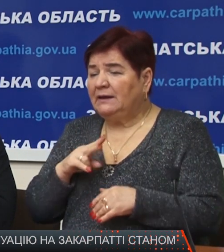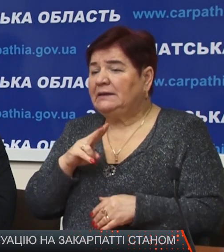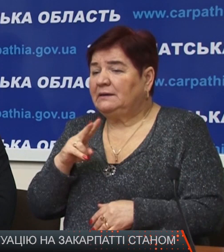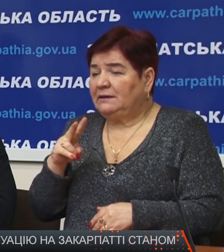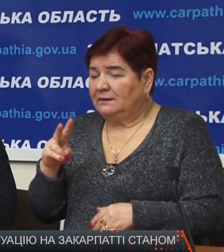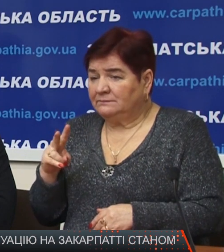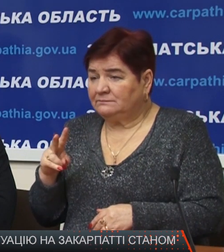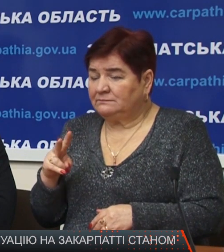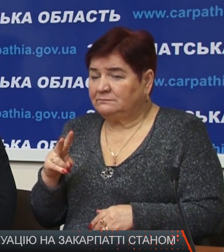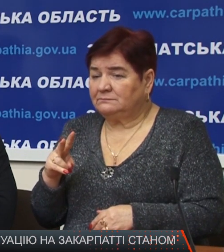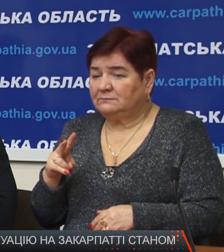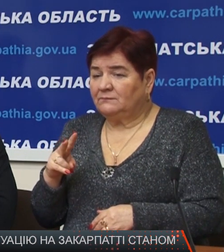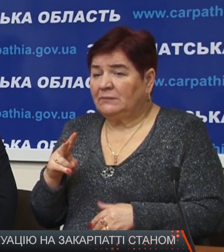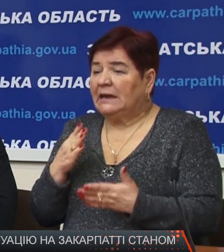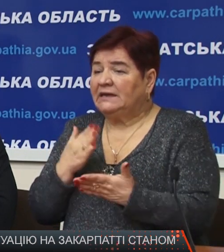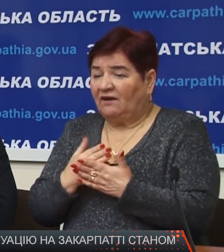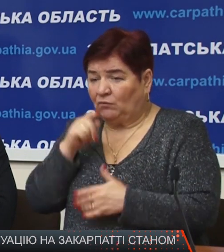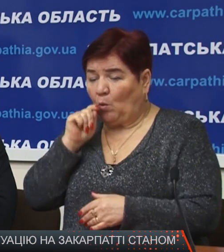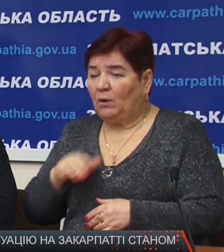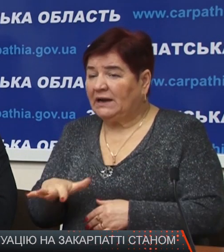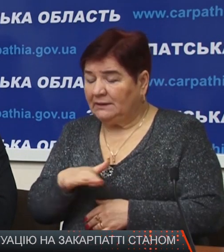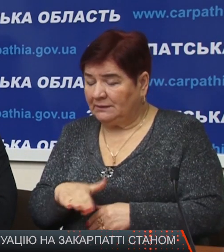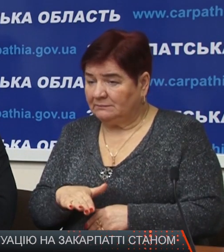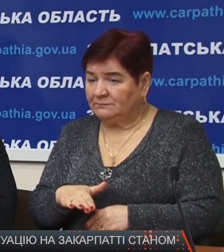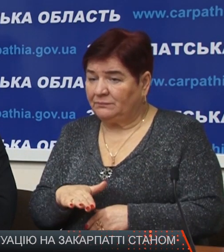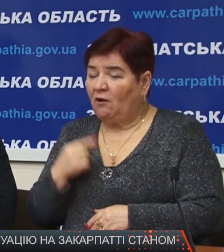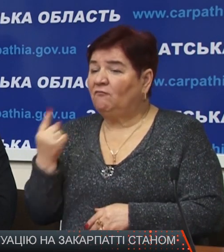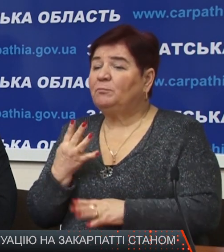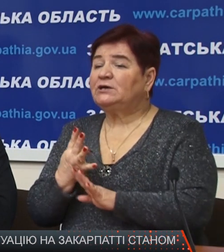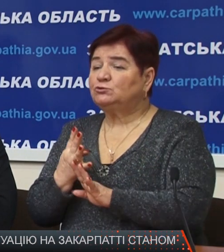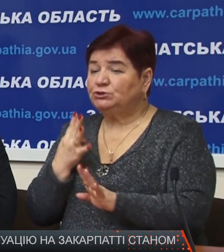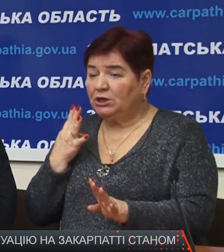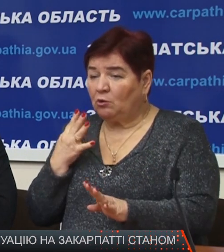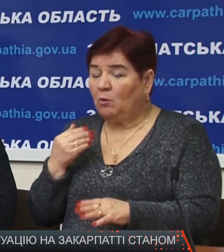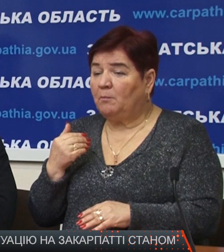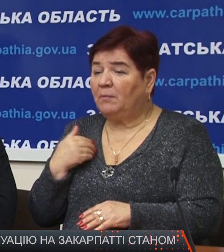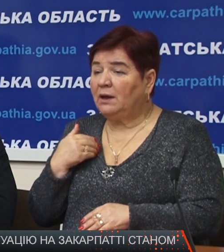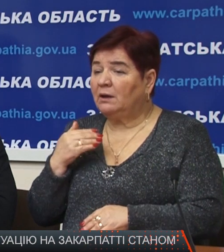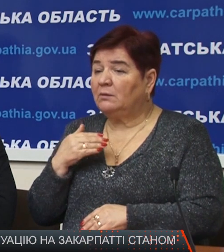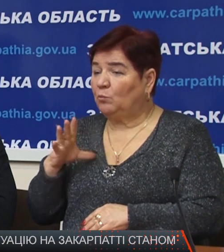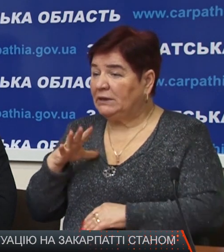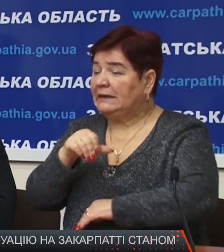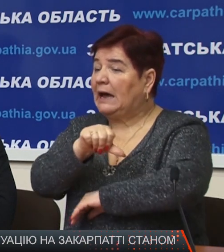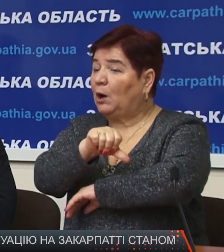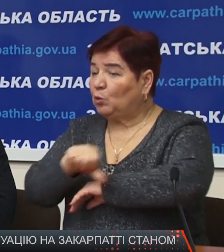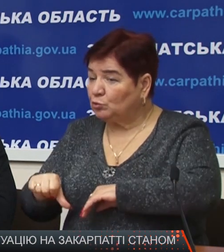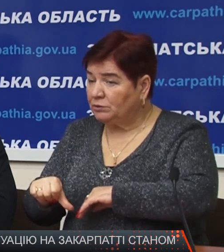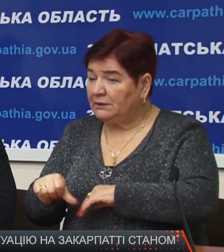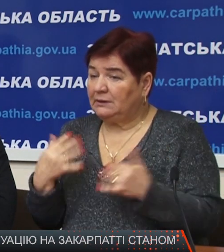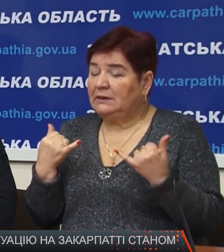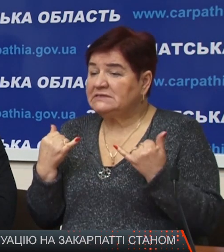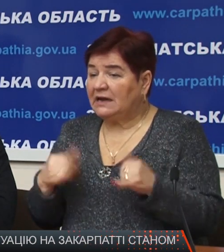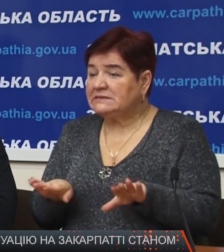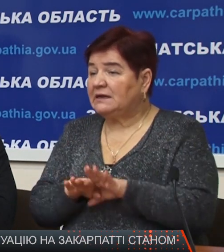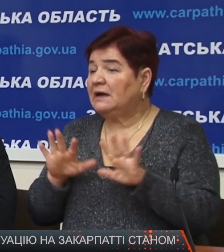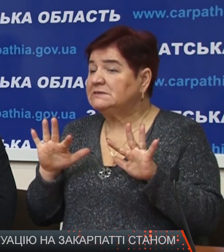зараз є в Україні. В першу чергу ми були вночі на кордоні і зараз дійсно там така